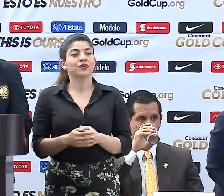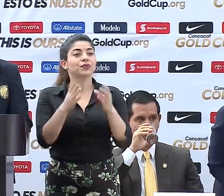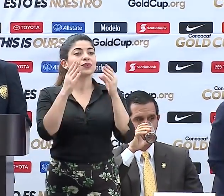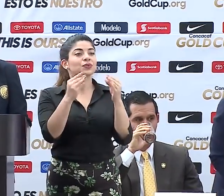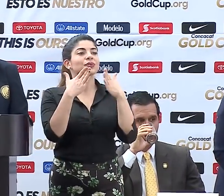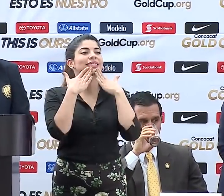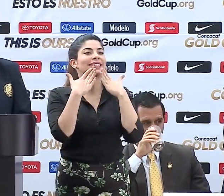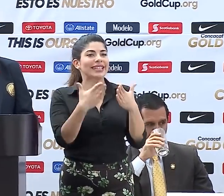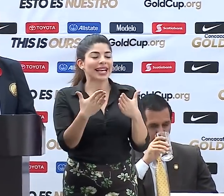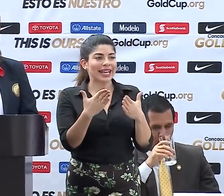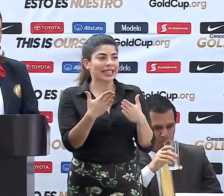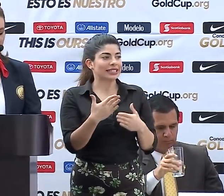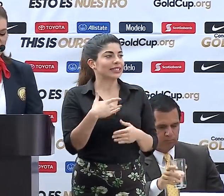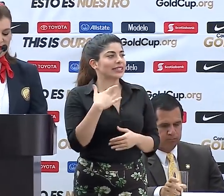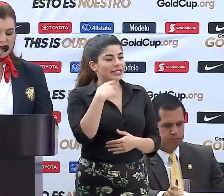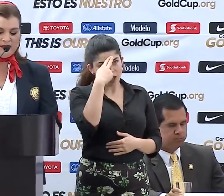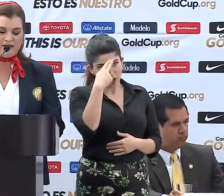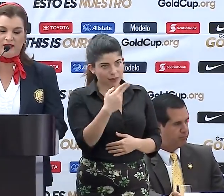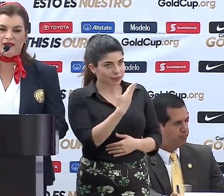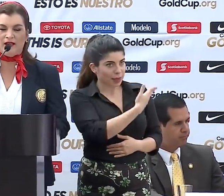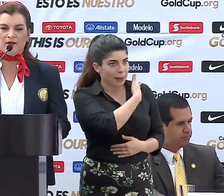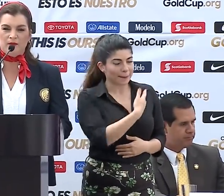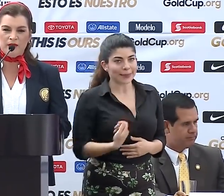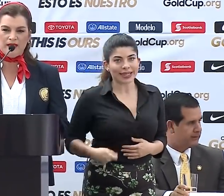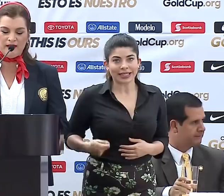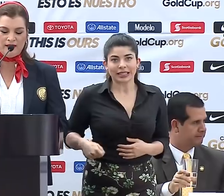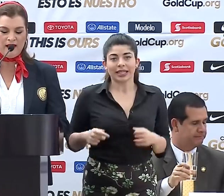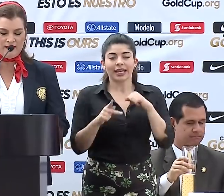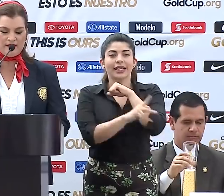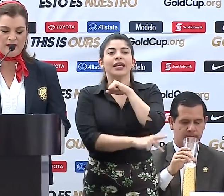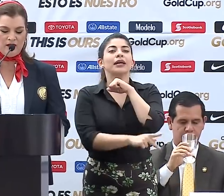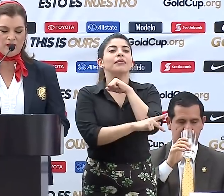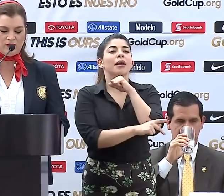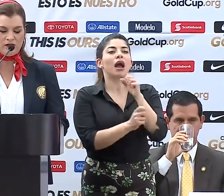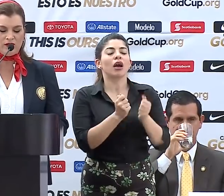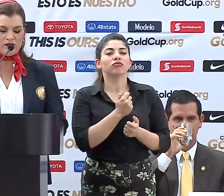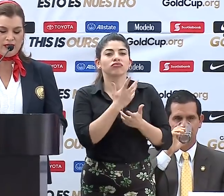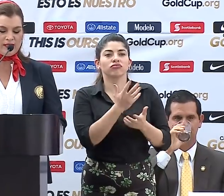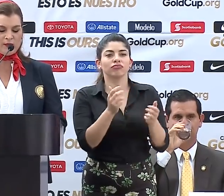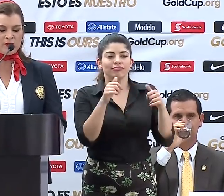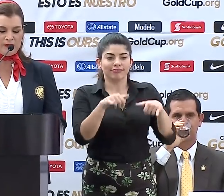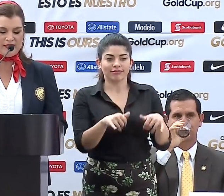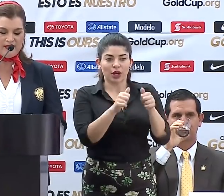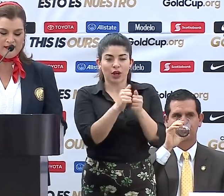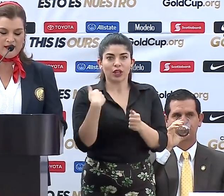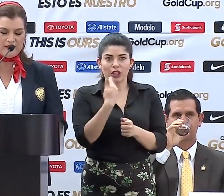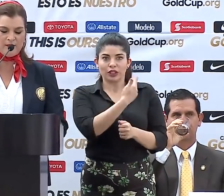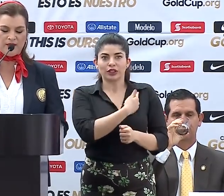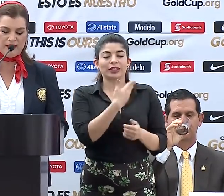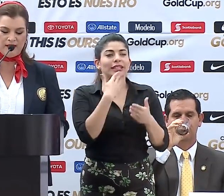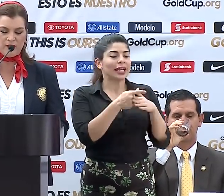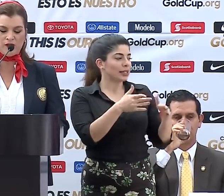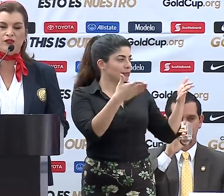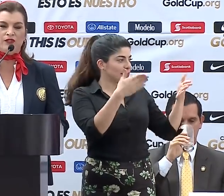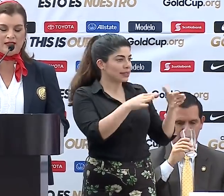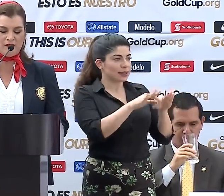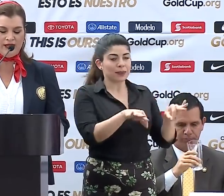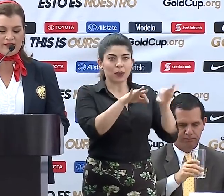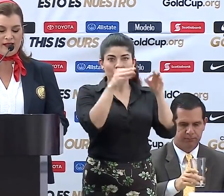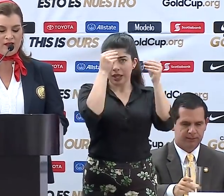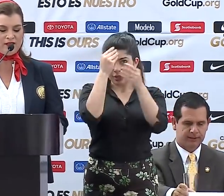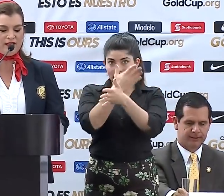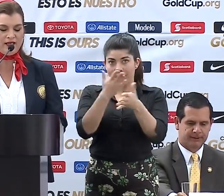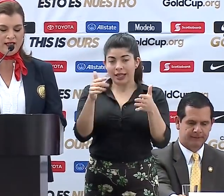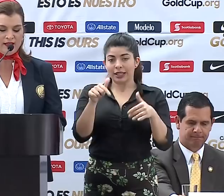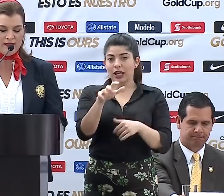Muchas gracias. Nos sentimos muy honrados que el señor presidente de la República haya estado con nosotros. Gracias por su presencia en este importante anuncio de la